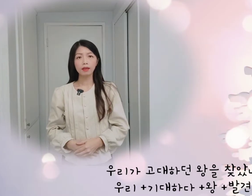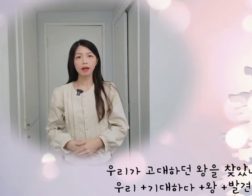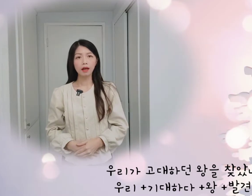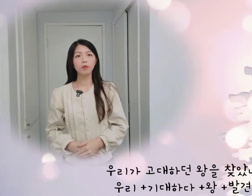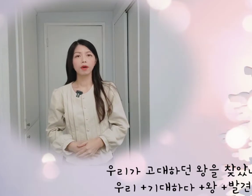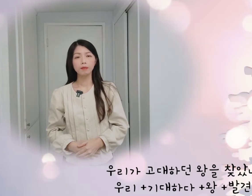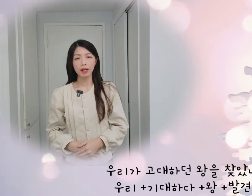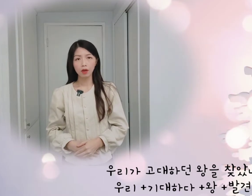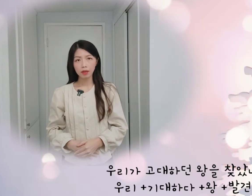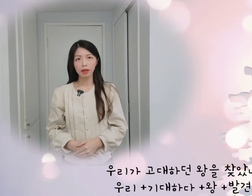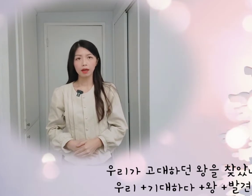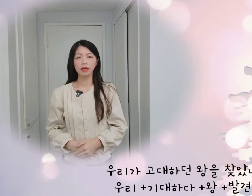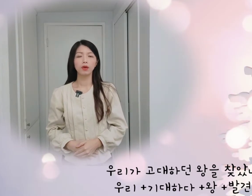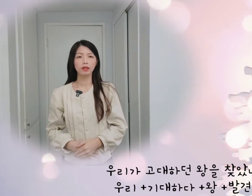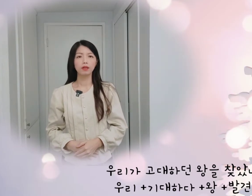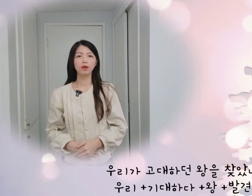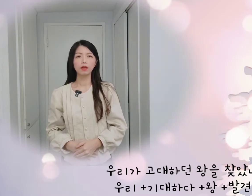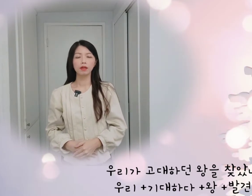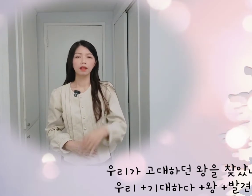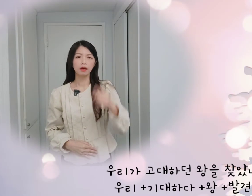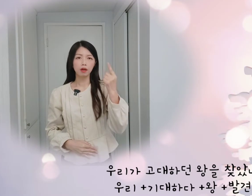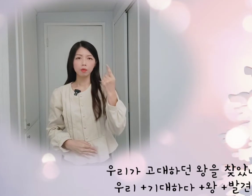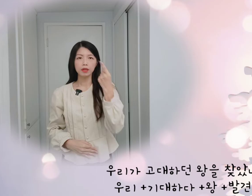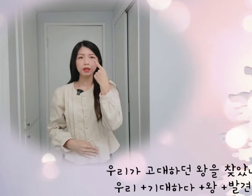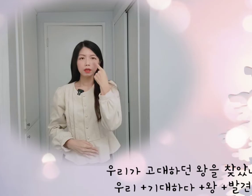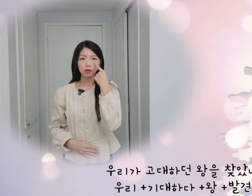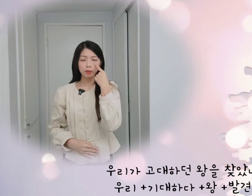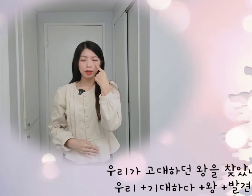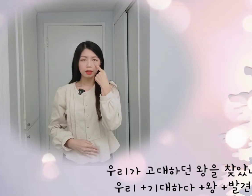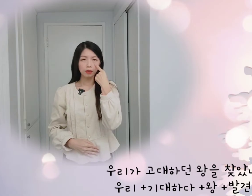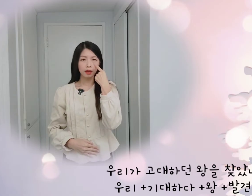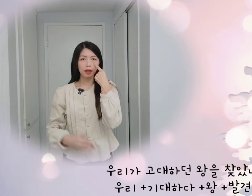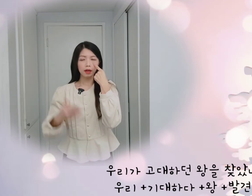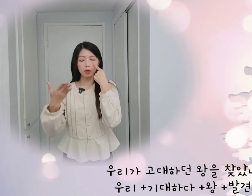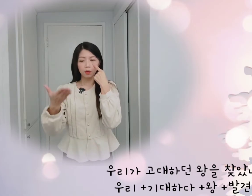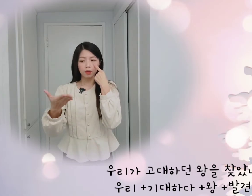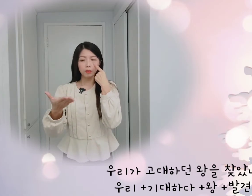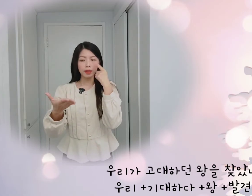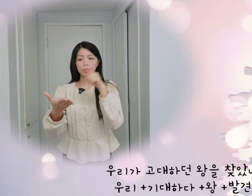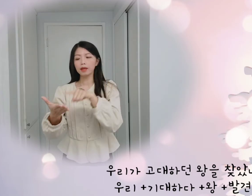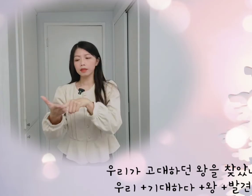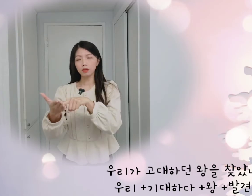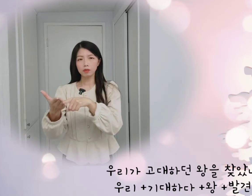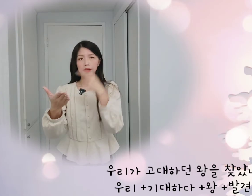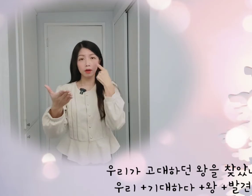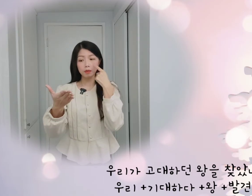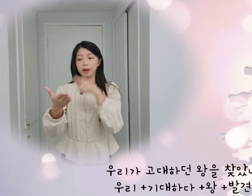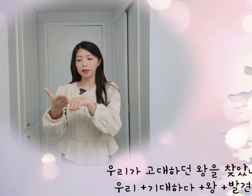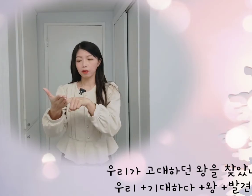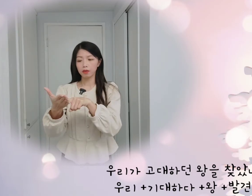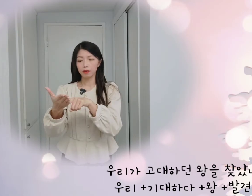내가 찾다가 뭔가를 발견했다 라고 한 뜻의 수어는 검지를 눈 밑에 찍었다가 왼손 바닥에 찍어주시면